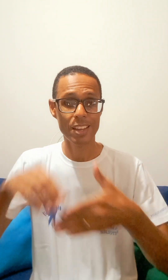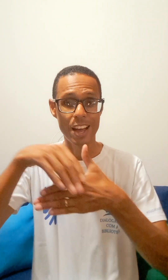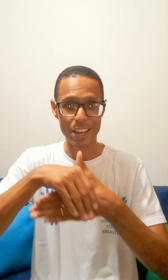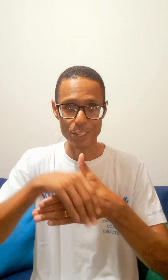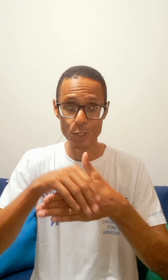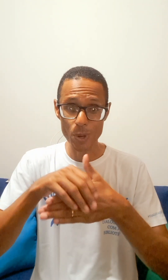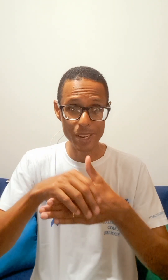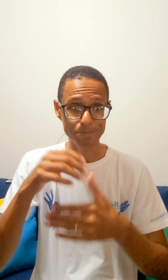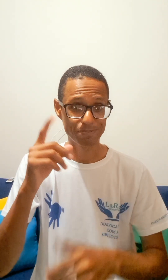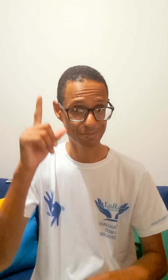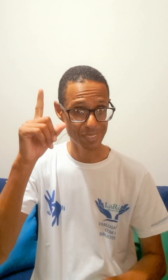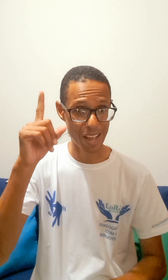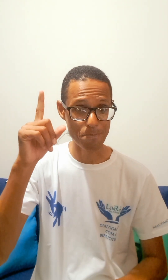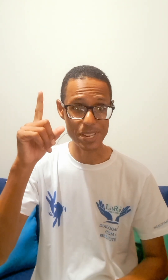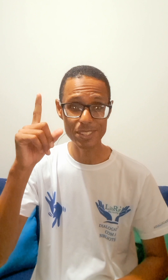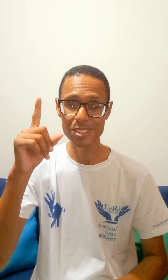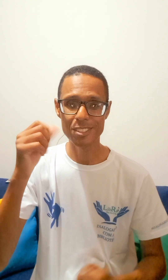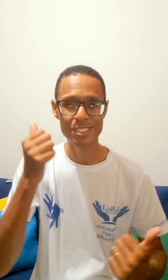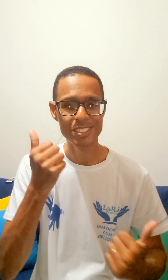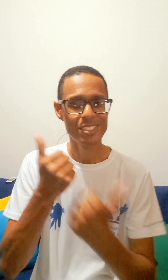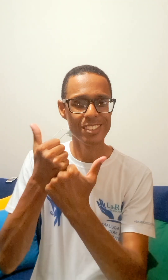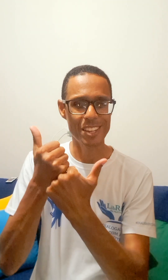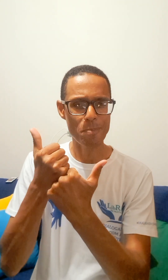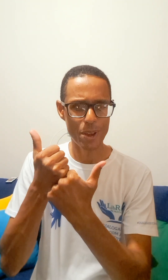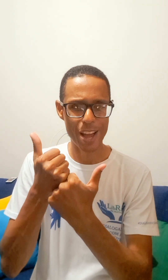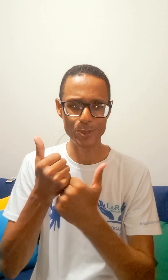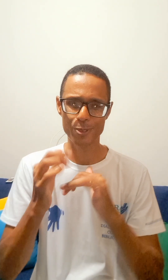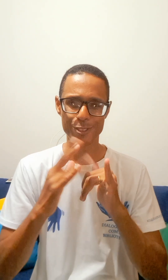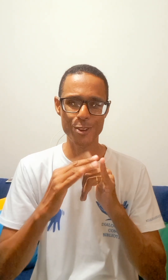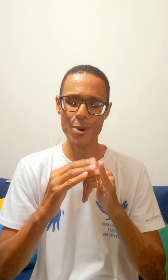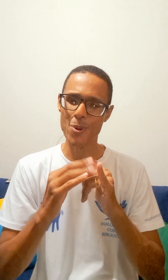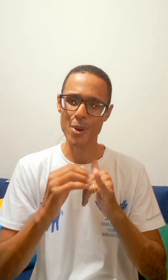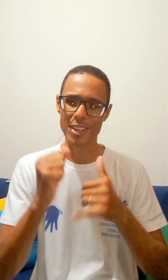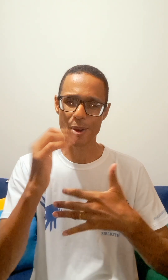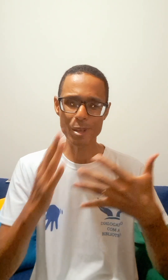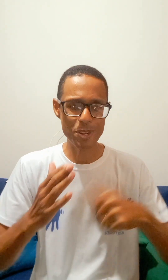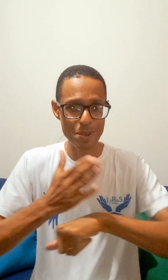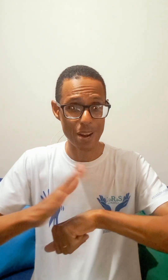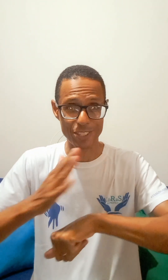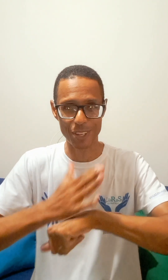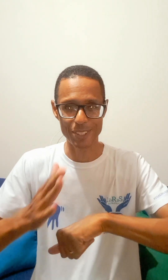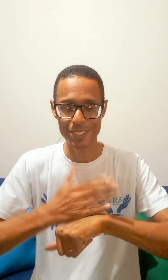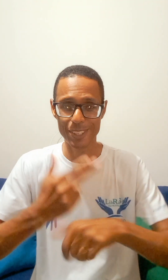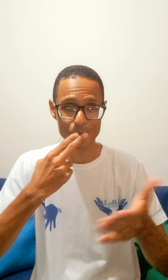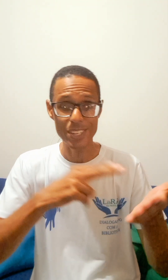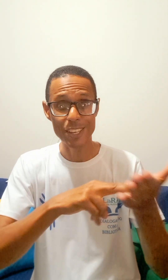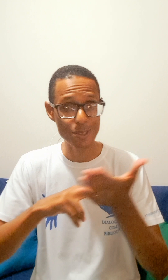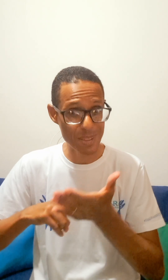A editora Apris tem apoiado o canal Libras em Prática. E este